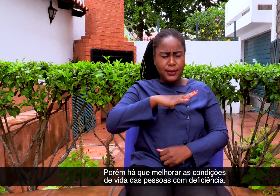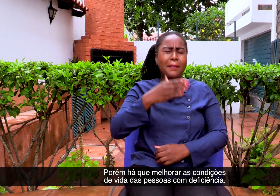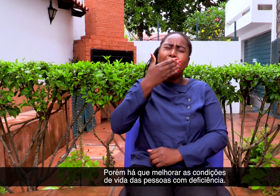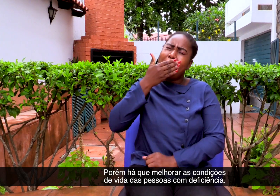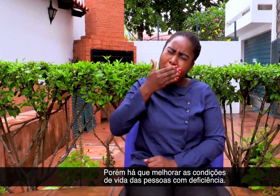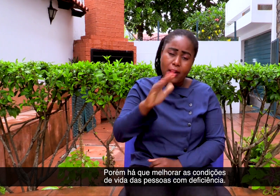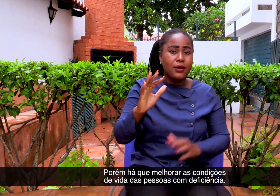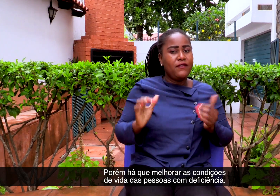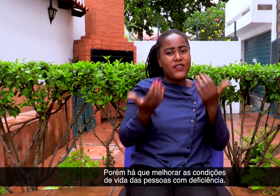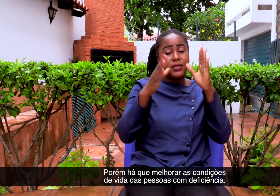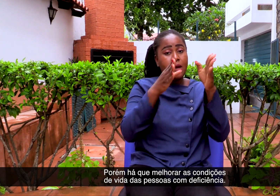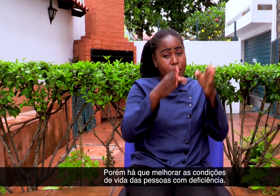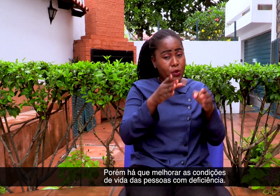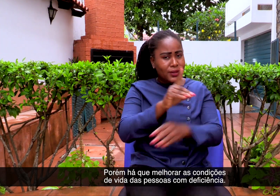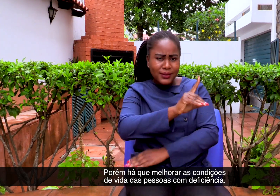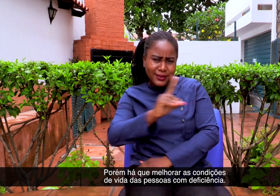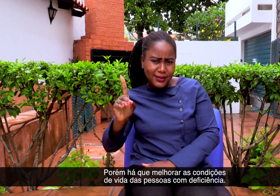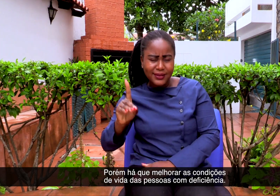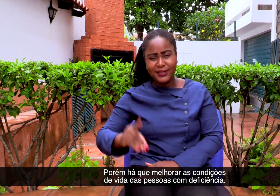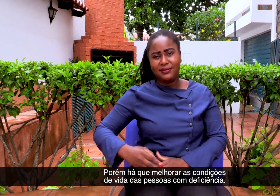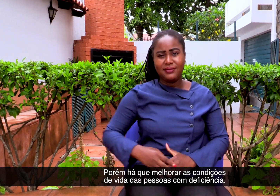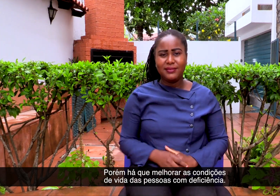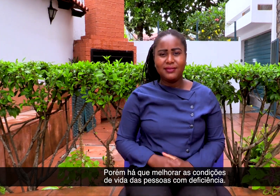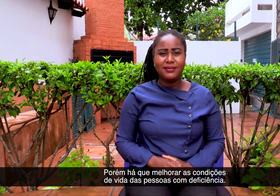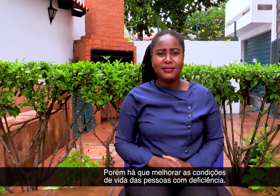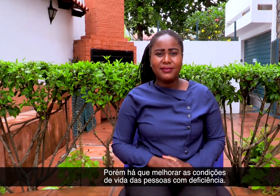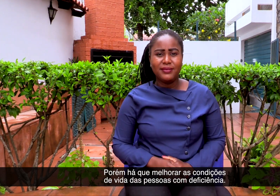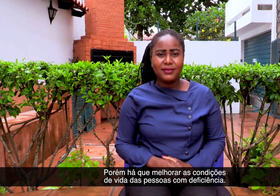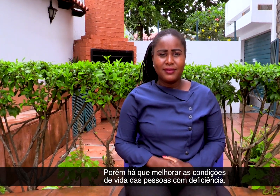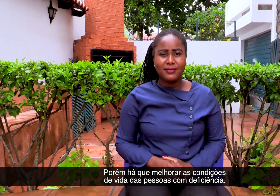as condições de vida das pessoas com deficiência.